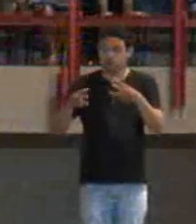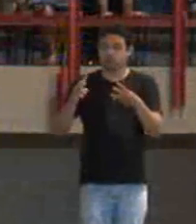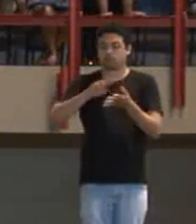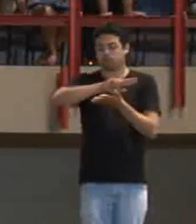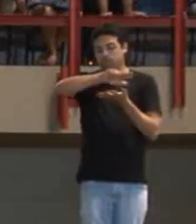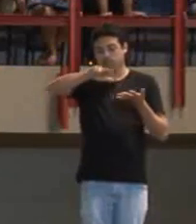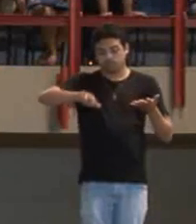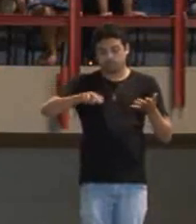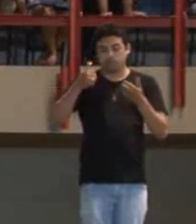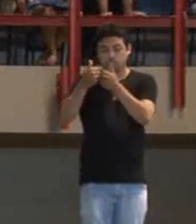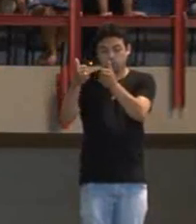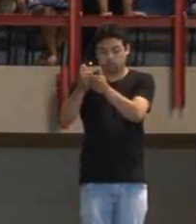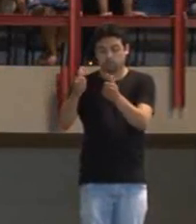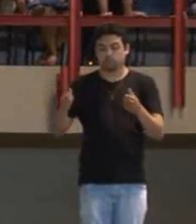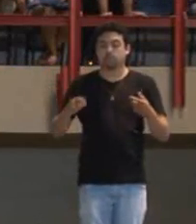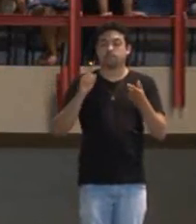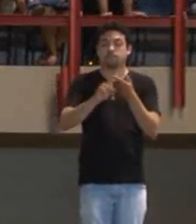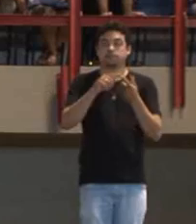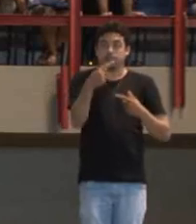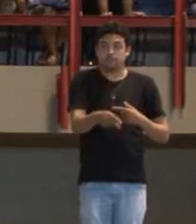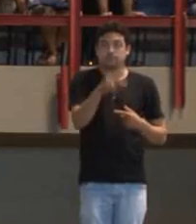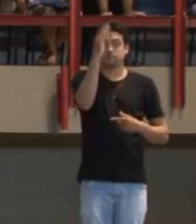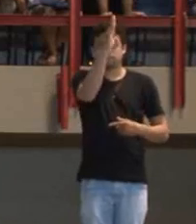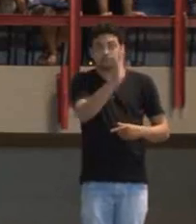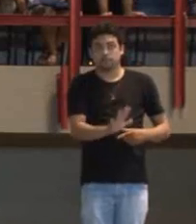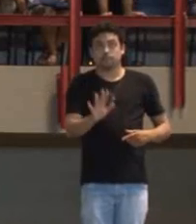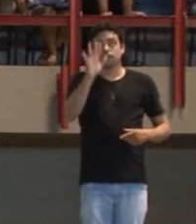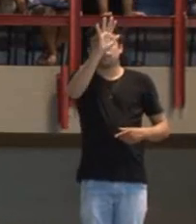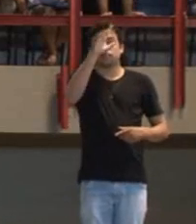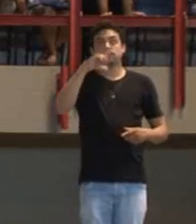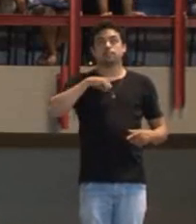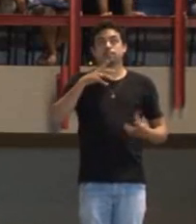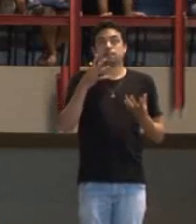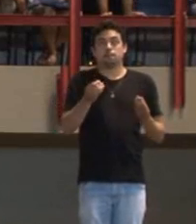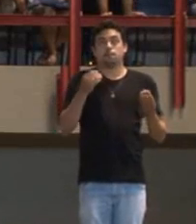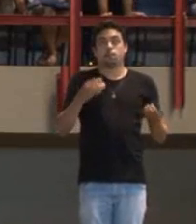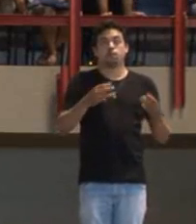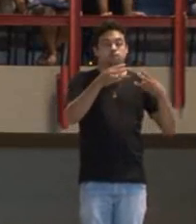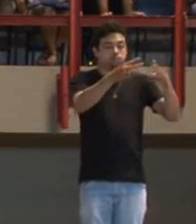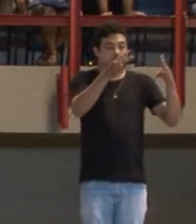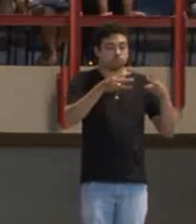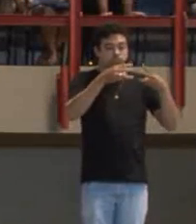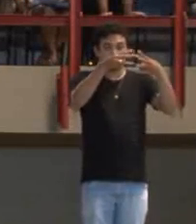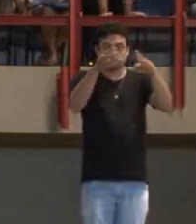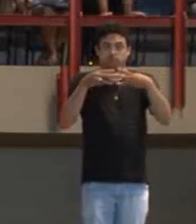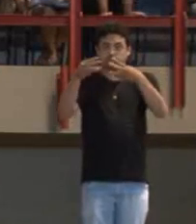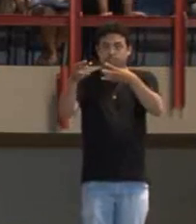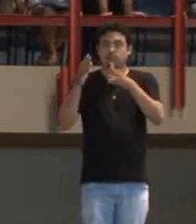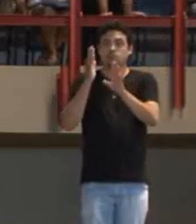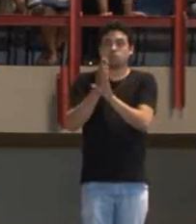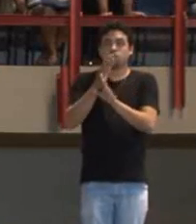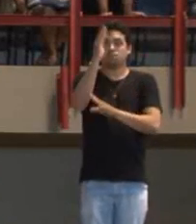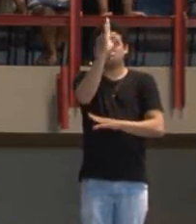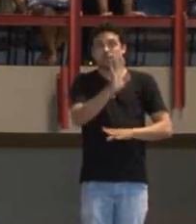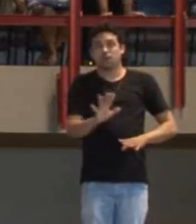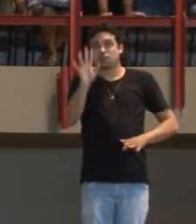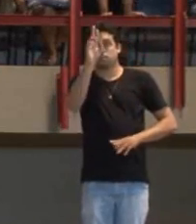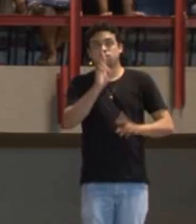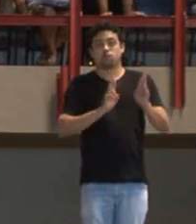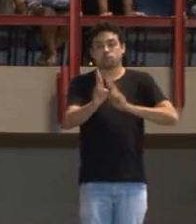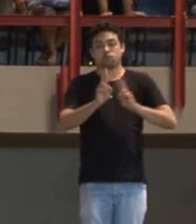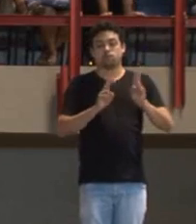óleo diesel. Como no Brasil nós temos uma frota de caminhões muito grande, nós estamos vendo aí nos últimos dias,